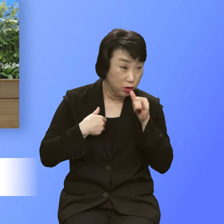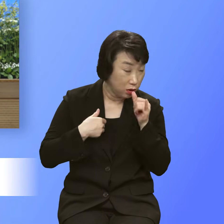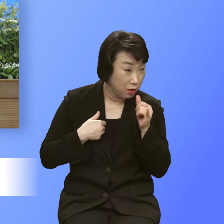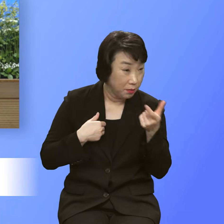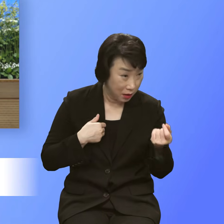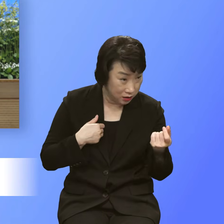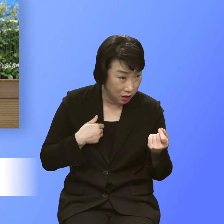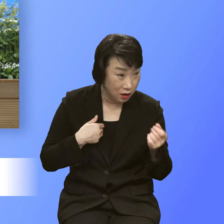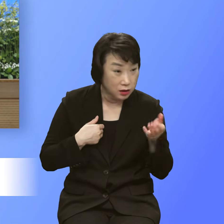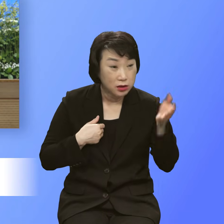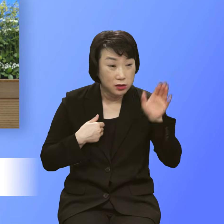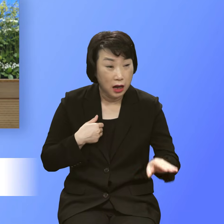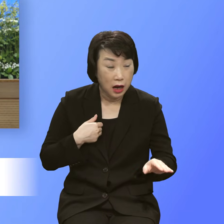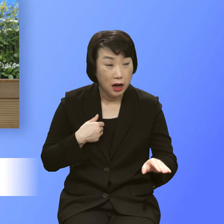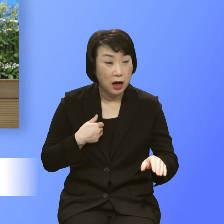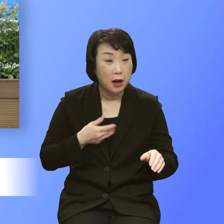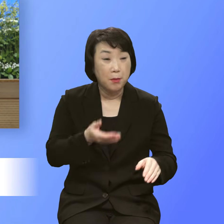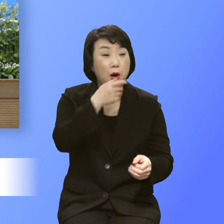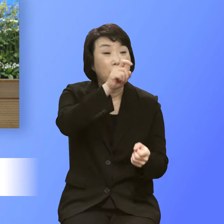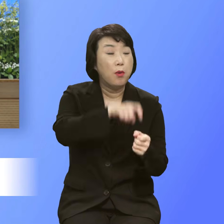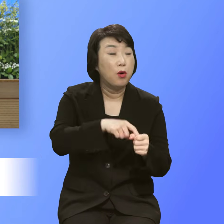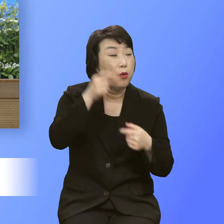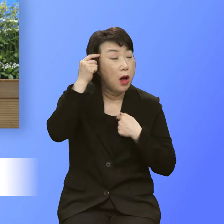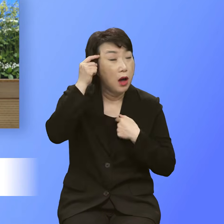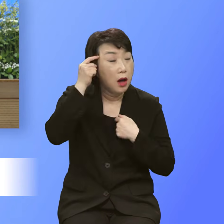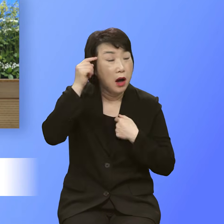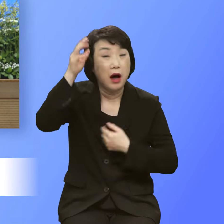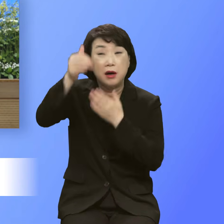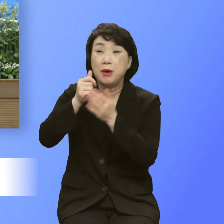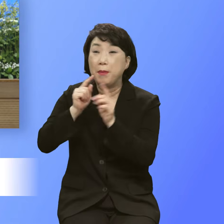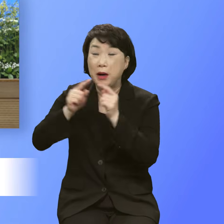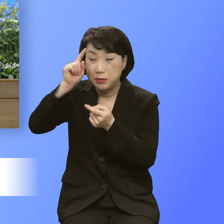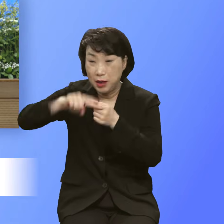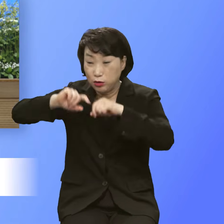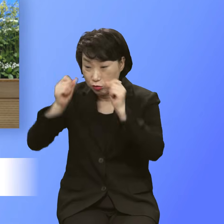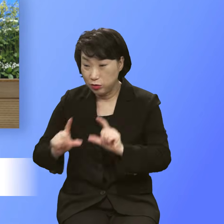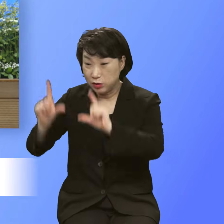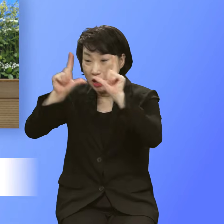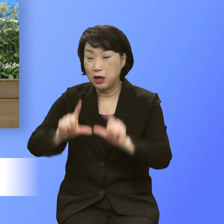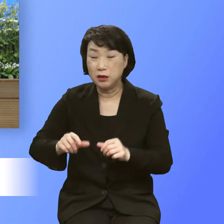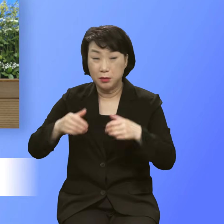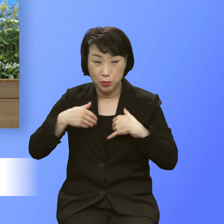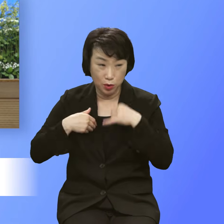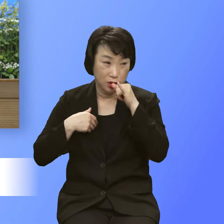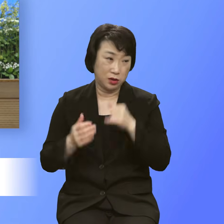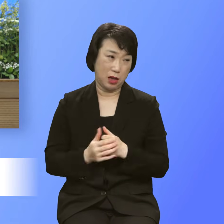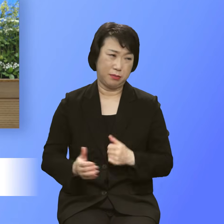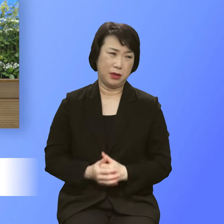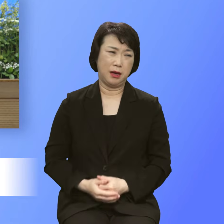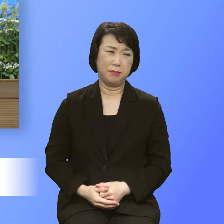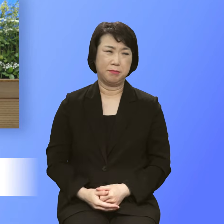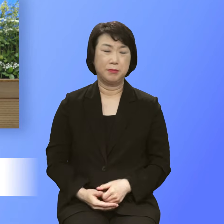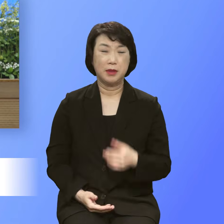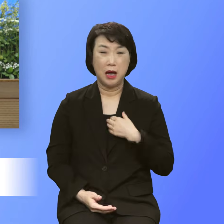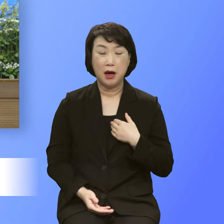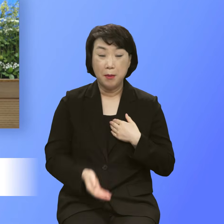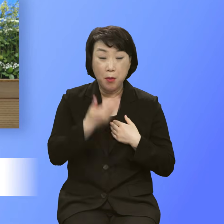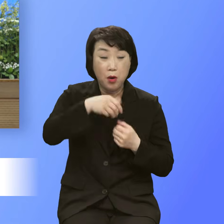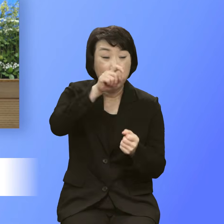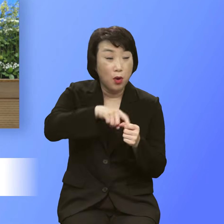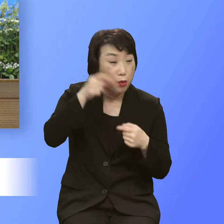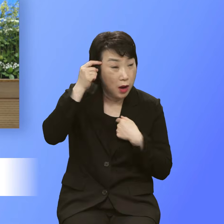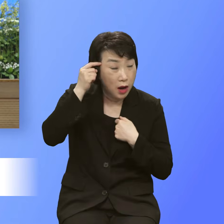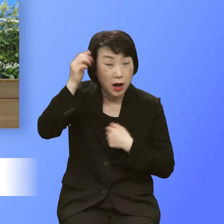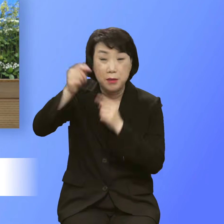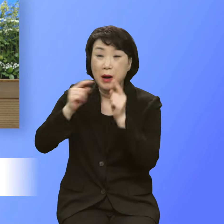말이야. 그러나 떡이 필요한 이유가 뭐냐? 하나님 말씀대로 살려고 필요하다. 내가 떡을 먹는